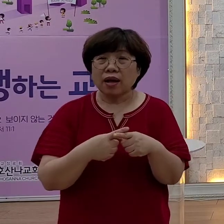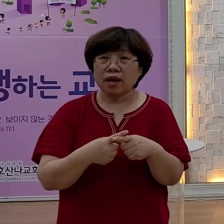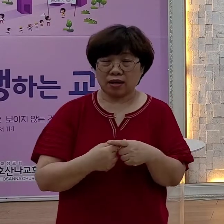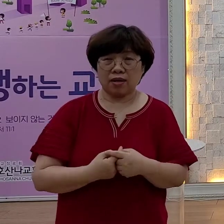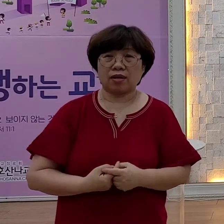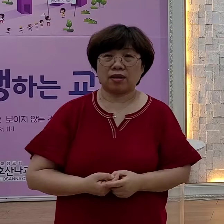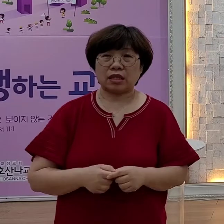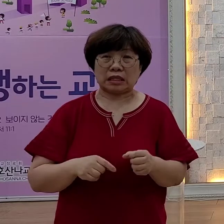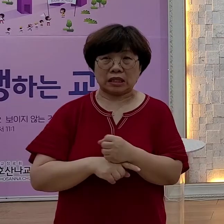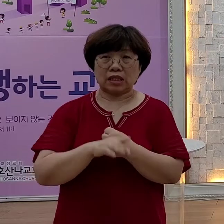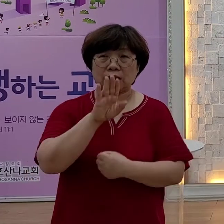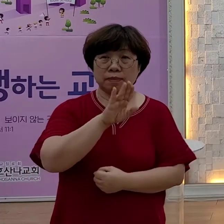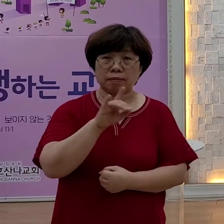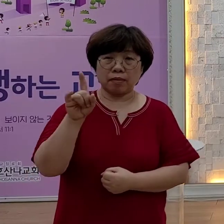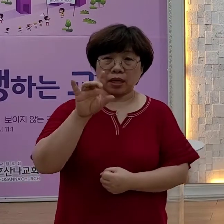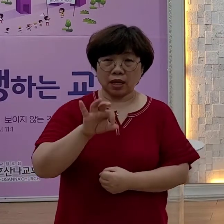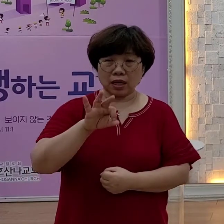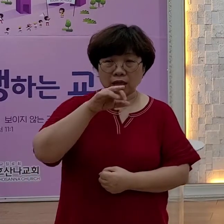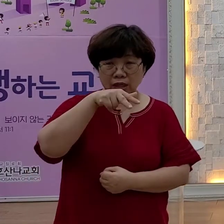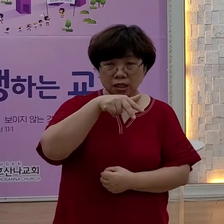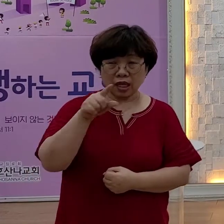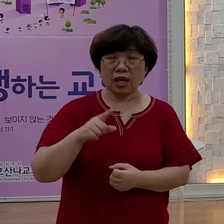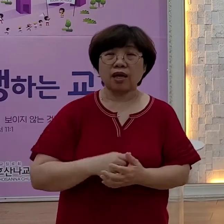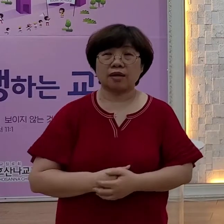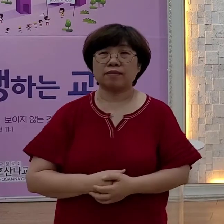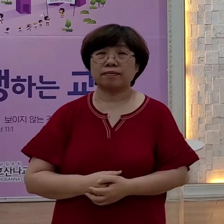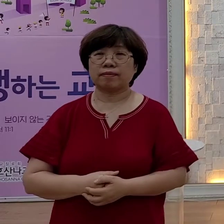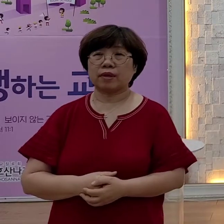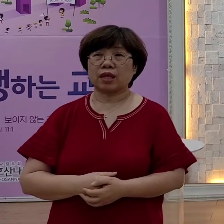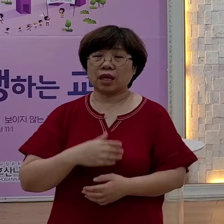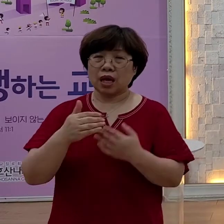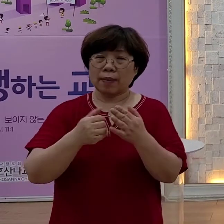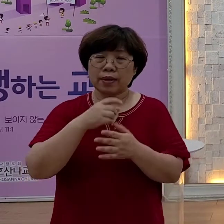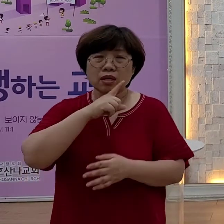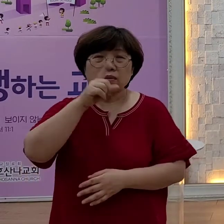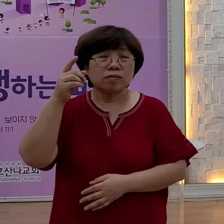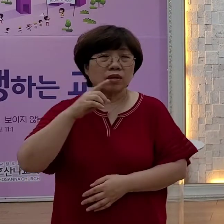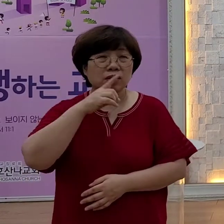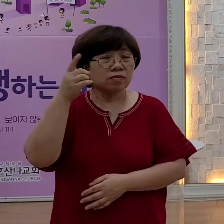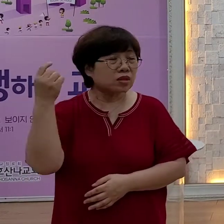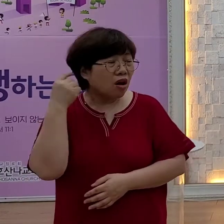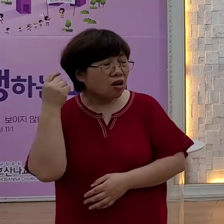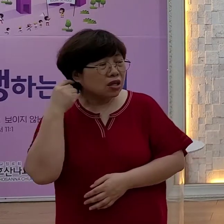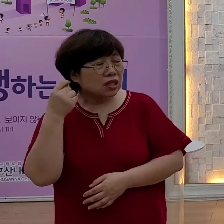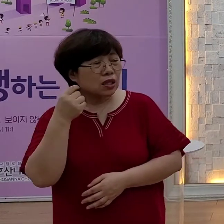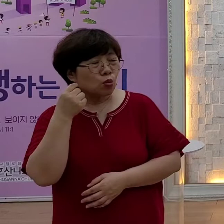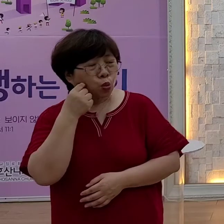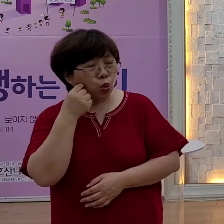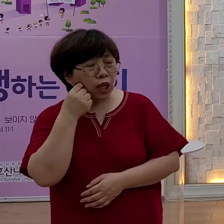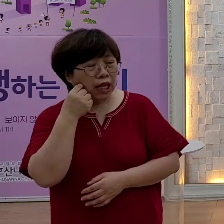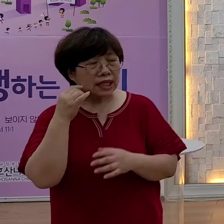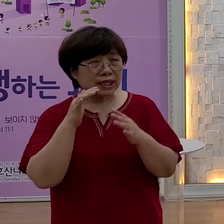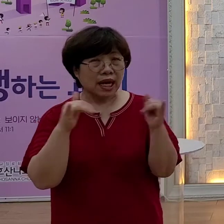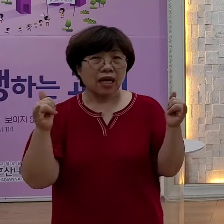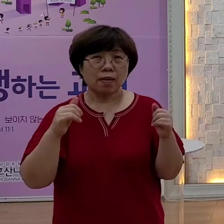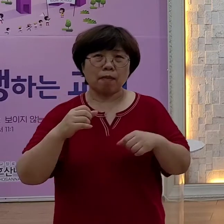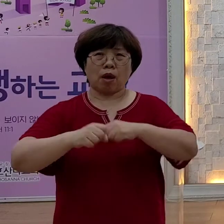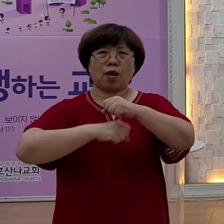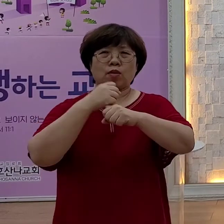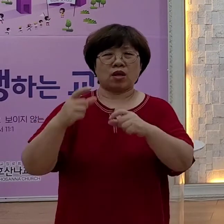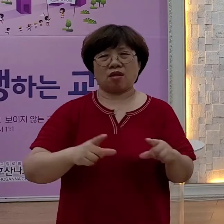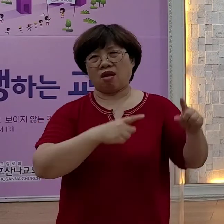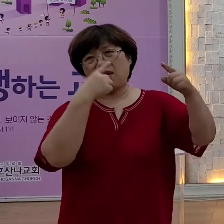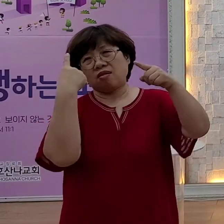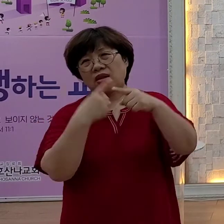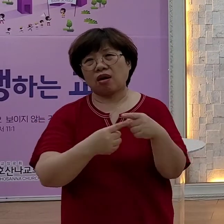계시와 하나님의 음성이 들리지 않는 자는 자기 마음대로 살다가 그냥 인생 죽는 거예요. 그래서 여러분